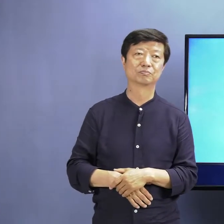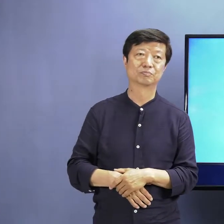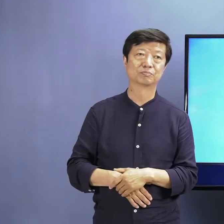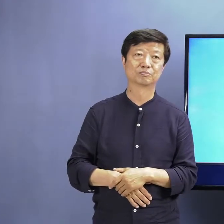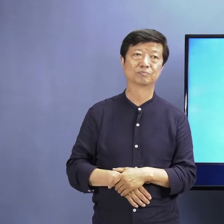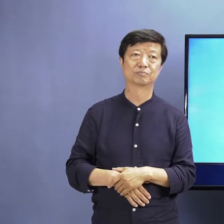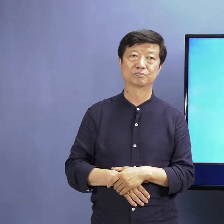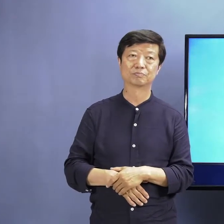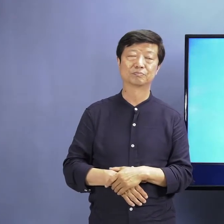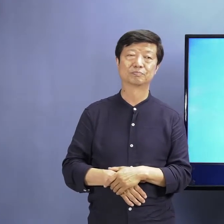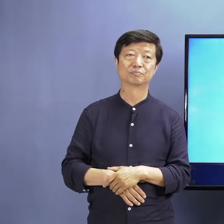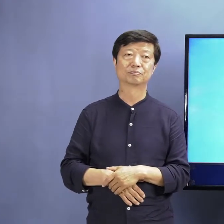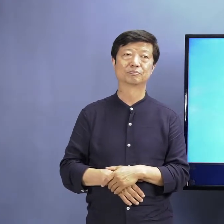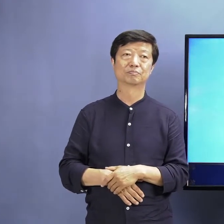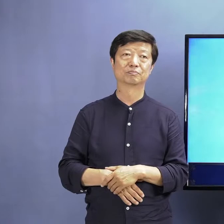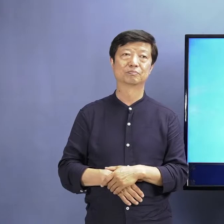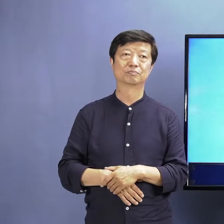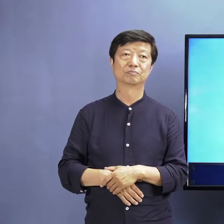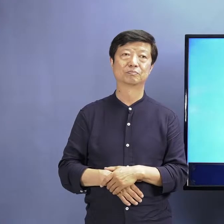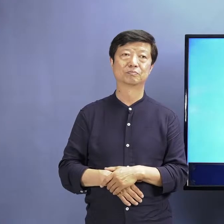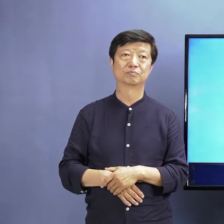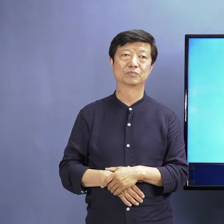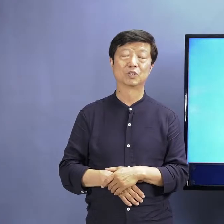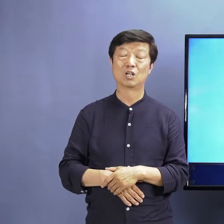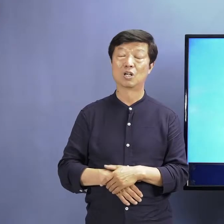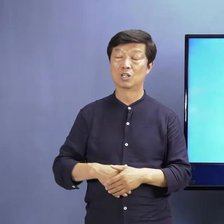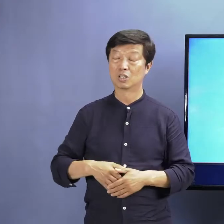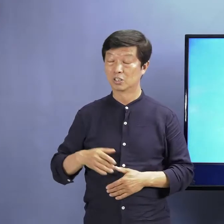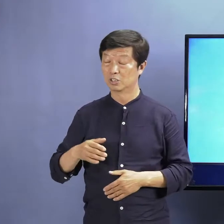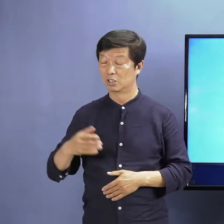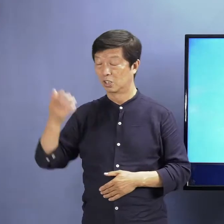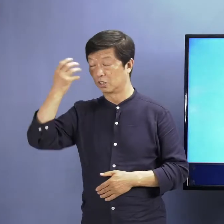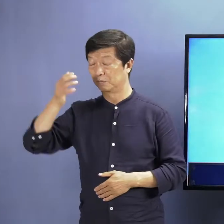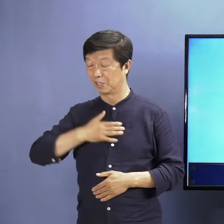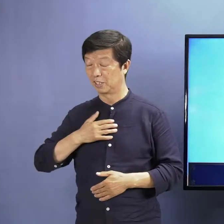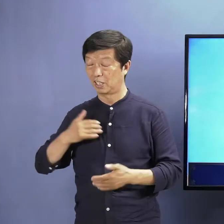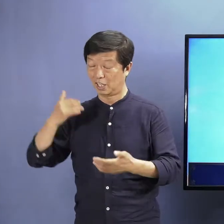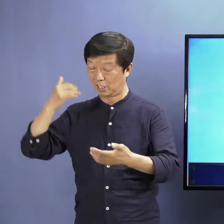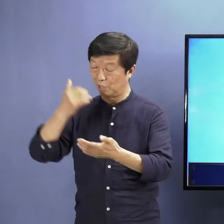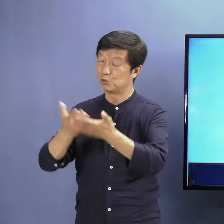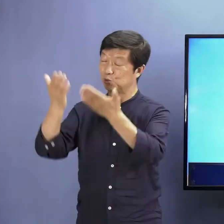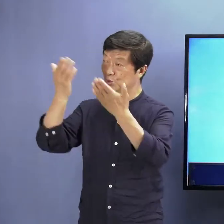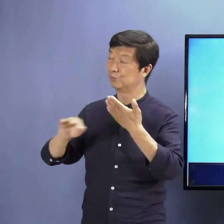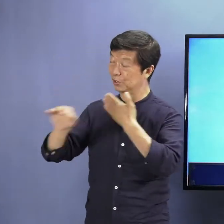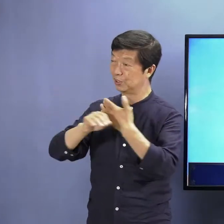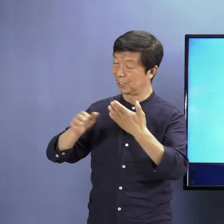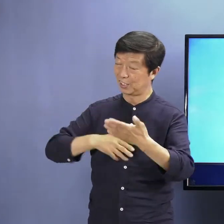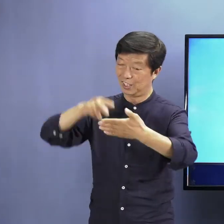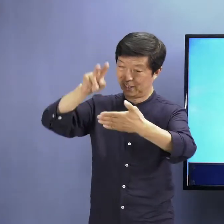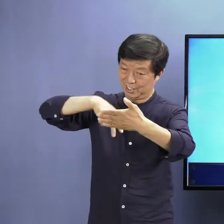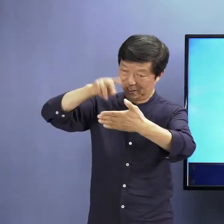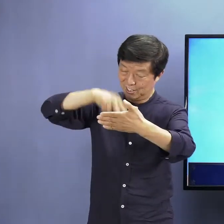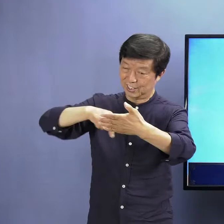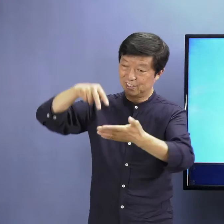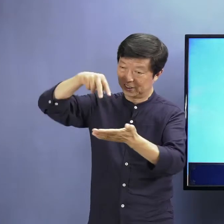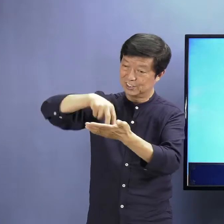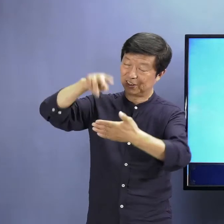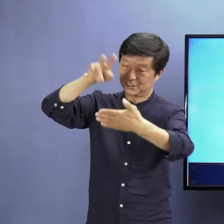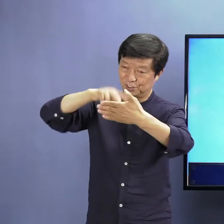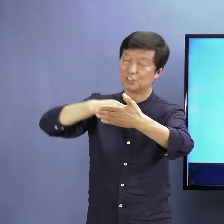어느 날 성령이 저한테 감동 주시면 그래도 일어서라 그러면 일어설 거예요. 이제 준비하고 계세요.